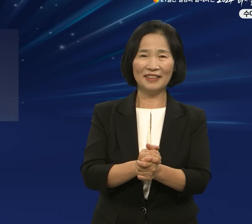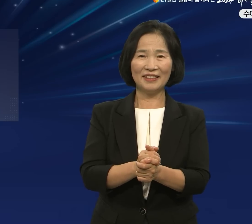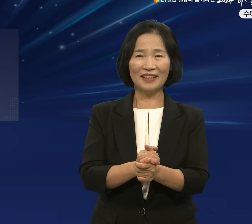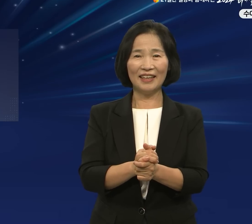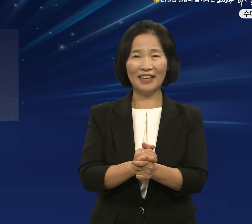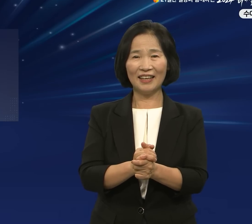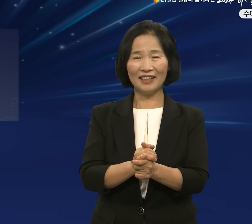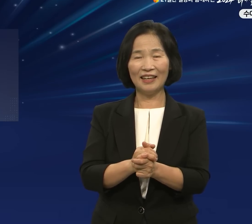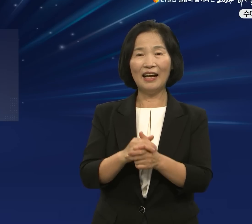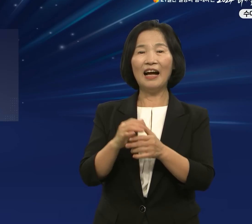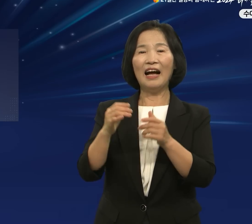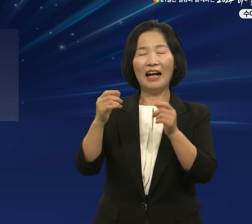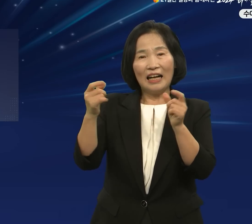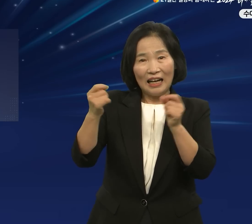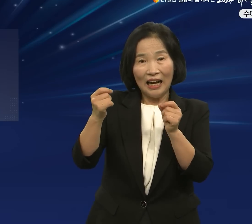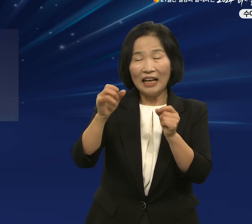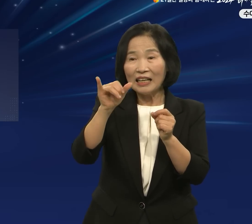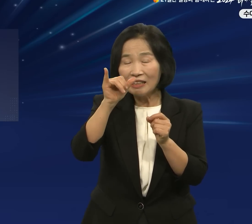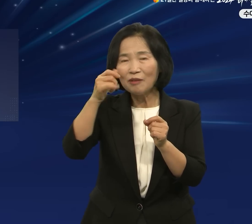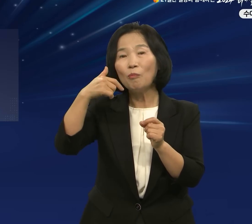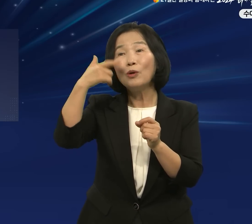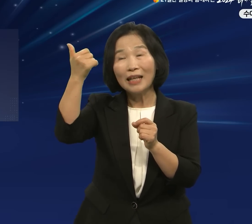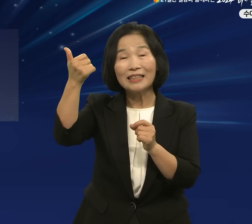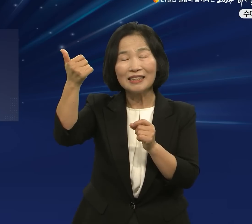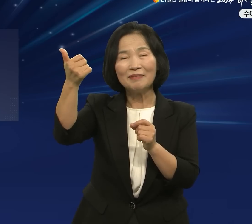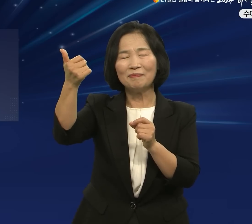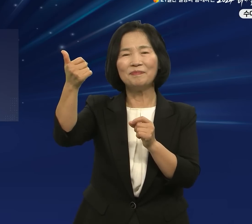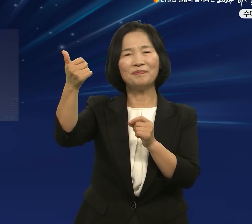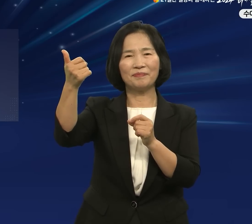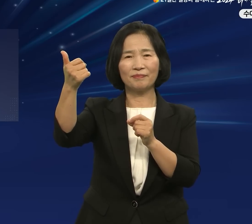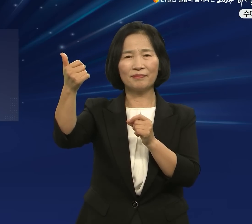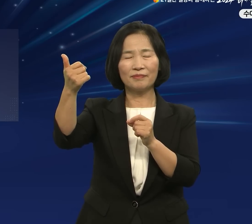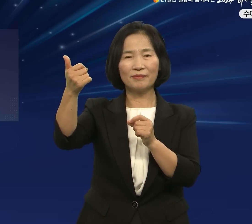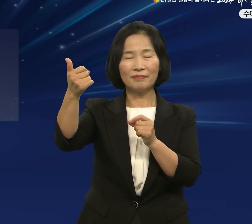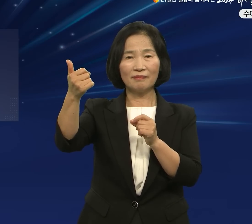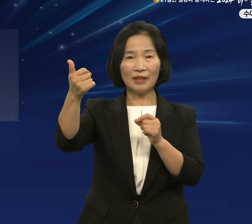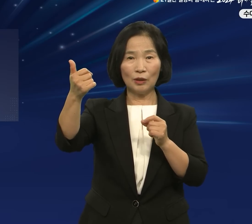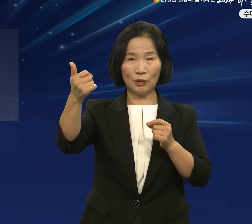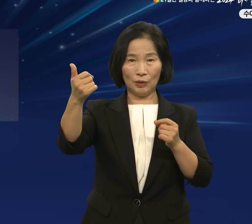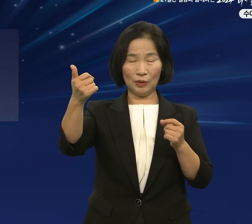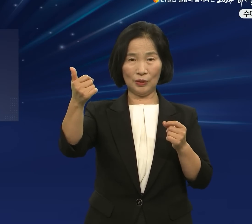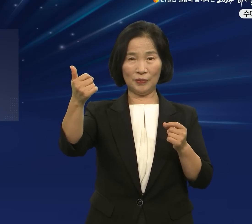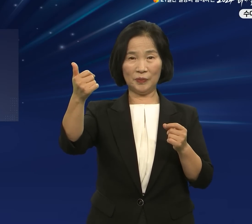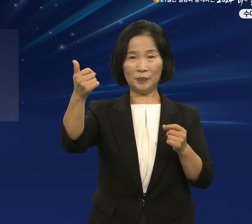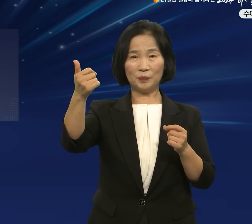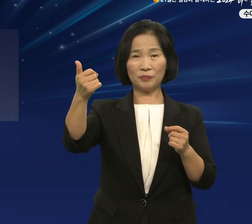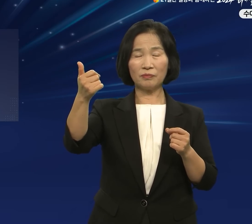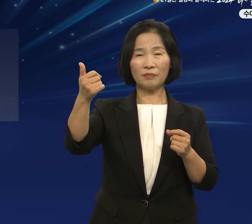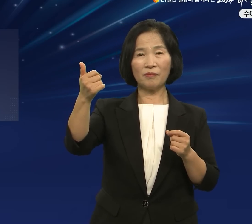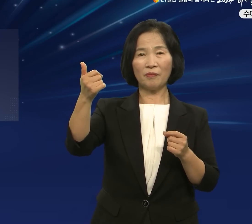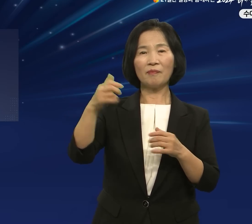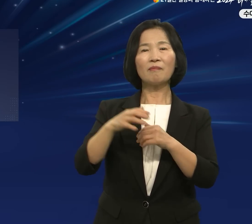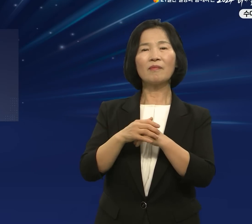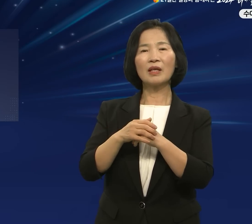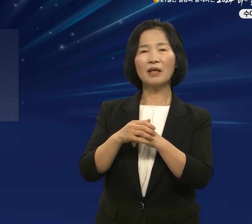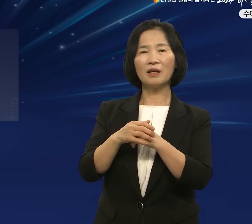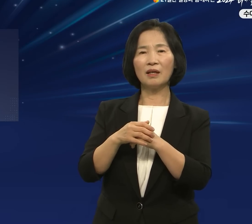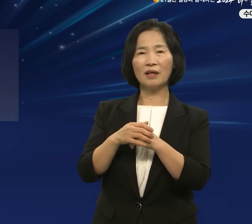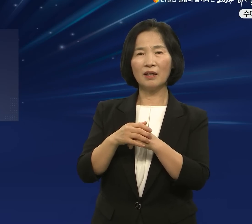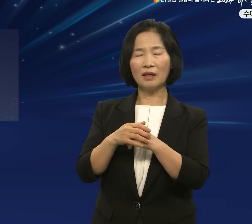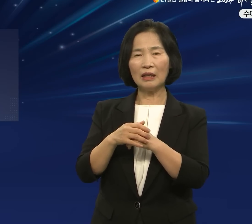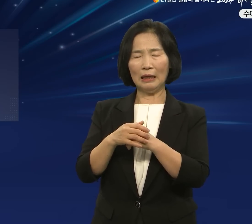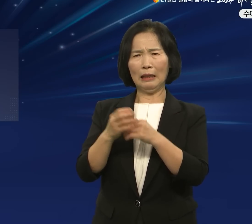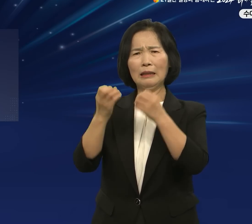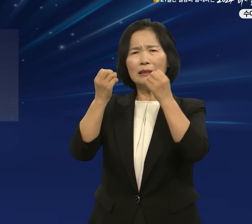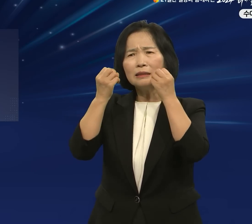가까이 있는 목사님이 목사님, 우리는 언제 새 차